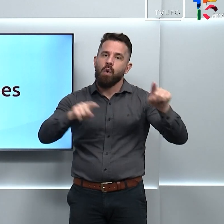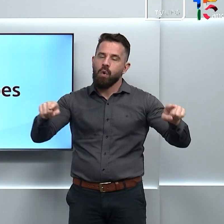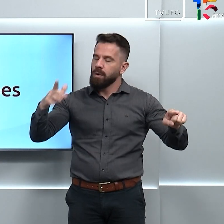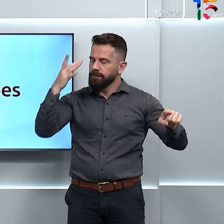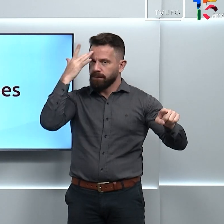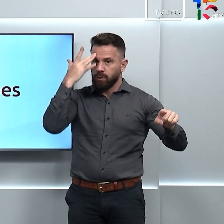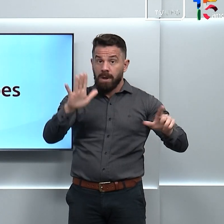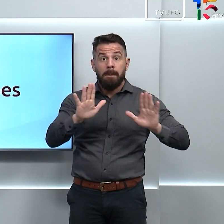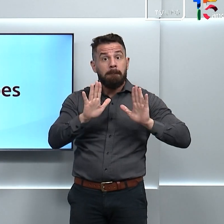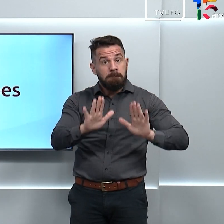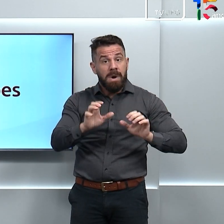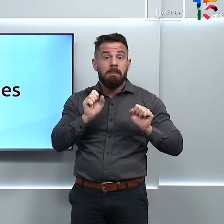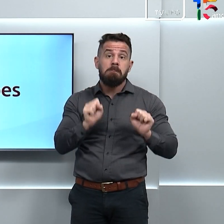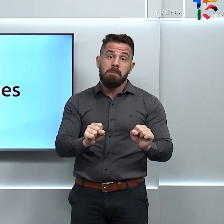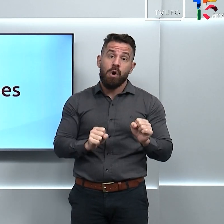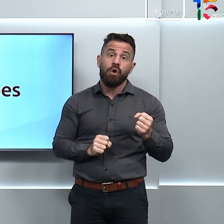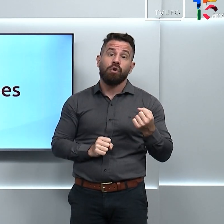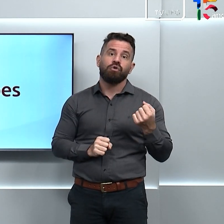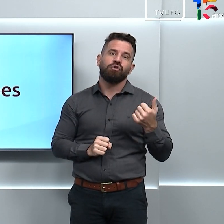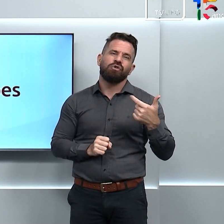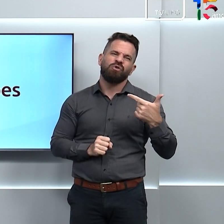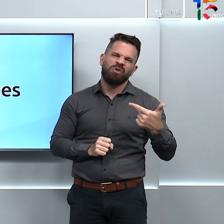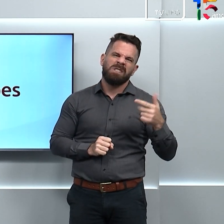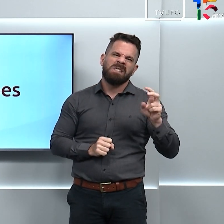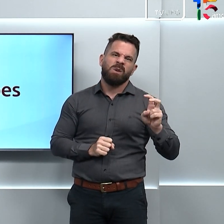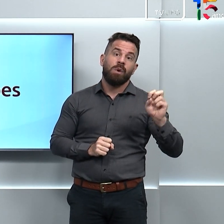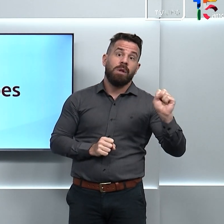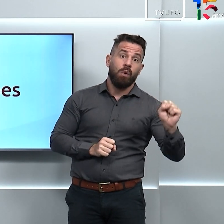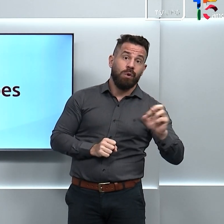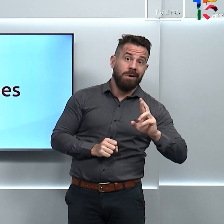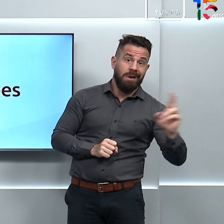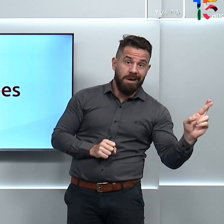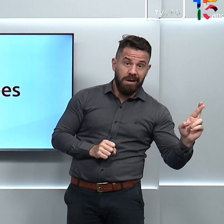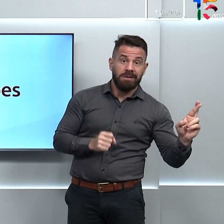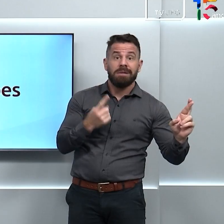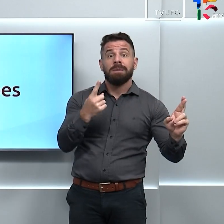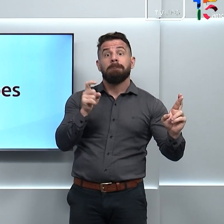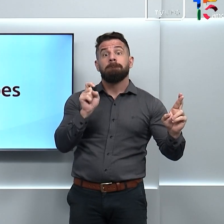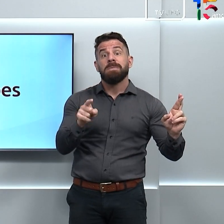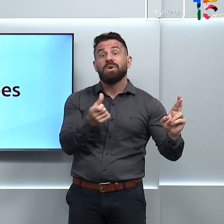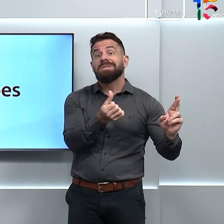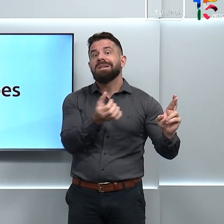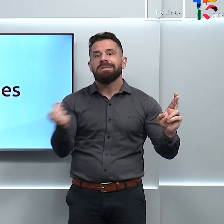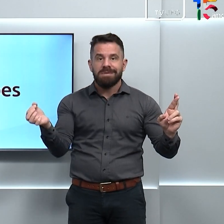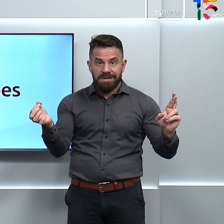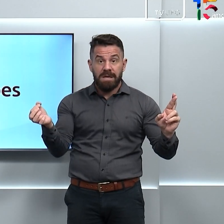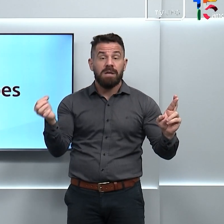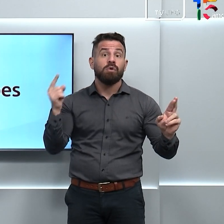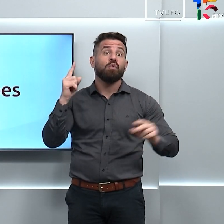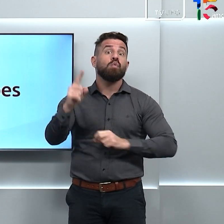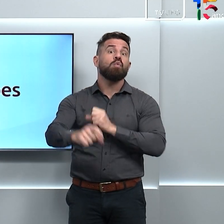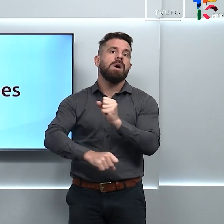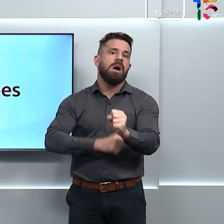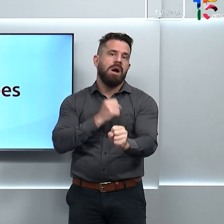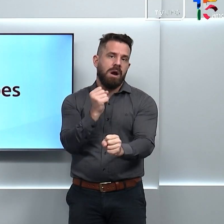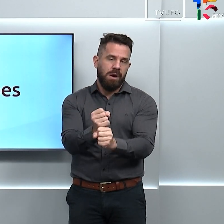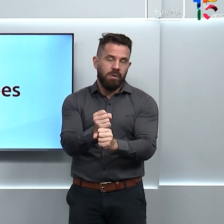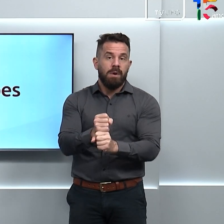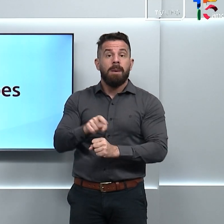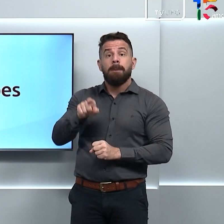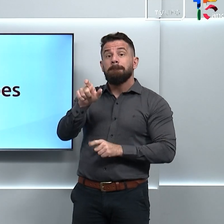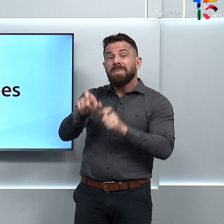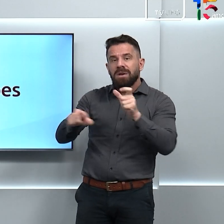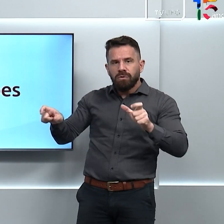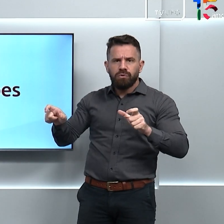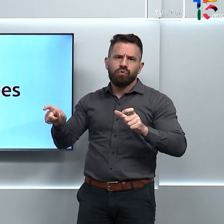cobrança pode variar de R$ 258 a R$ 1.600 por ano. O goianiense que tem um imóvel com valor de